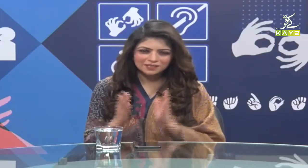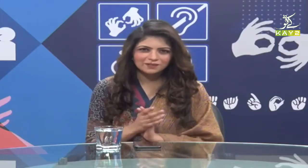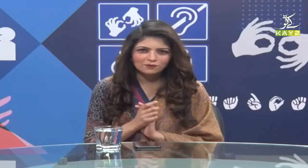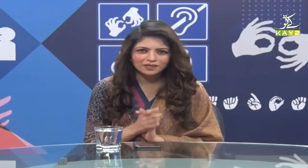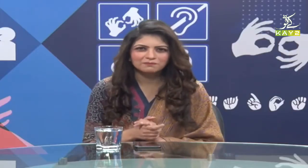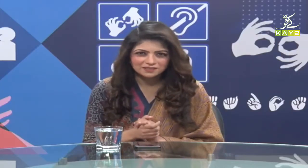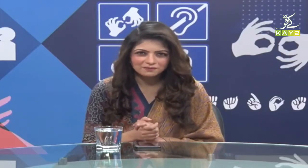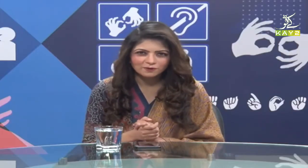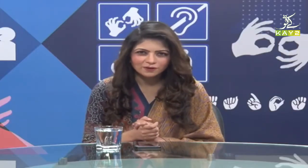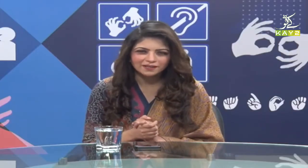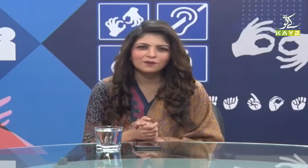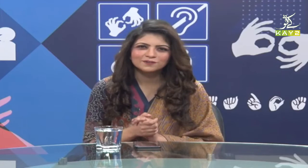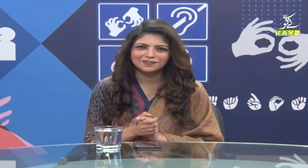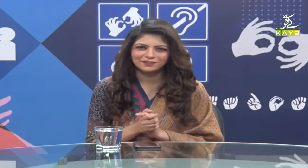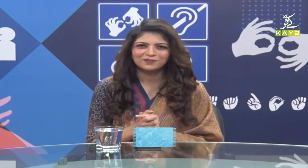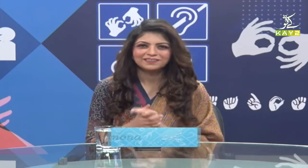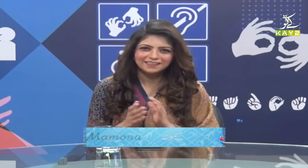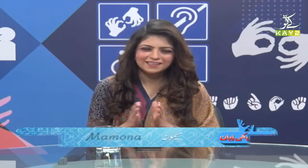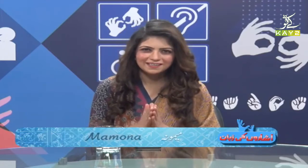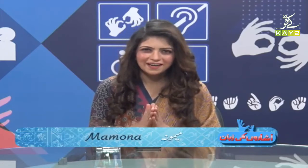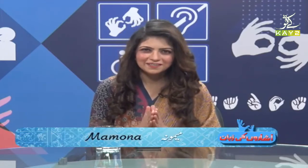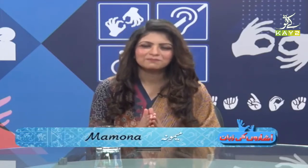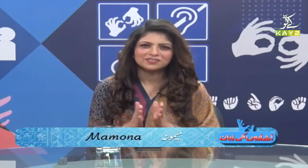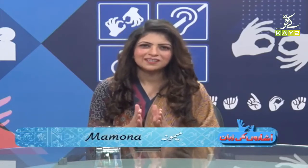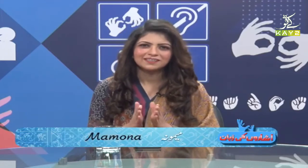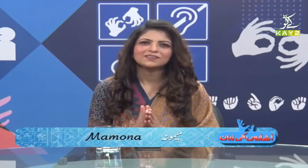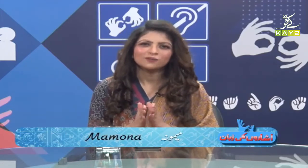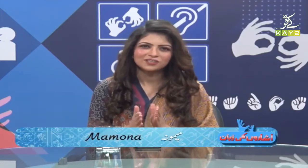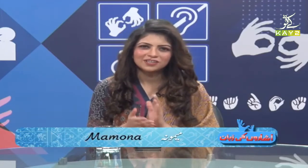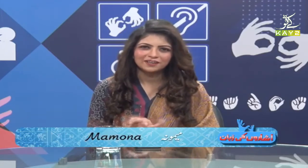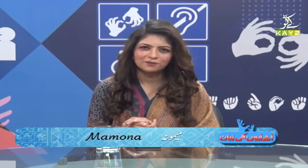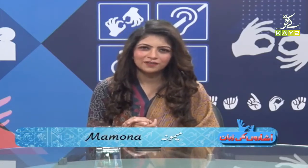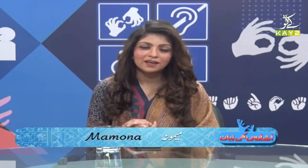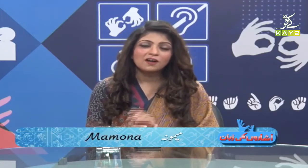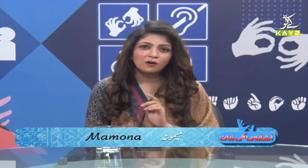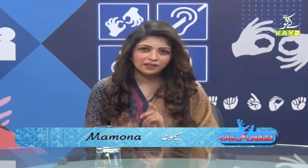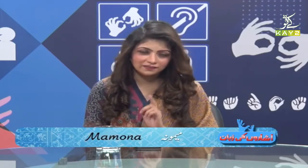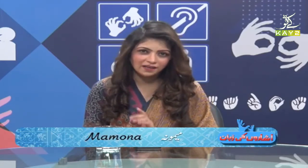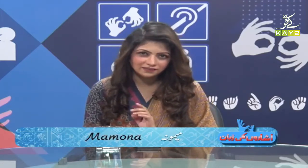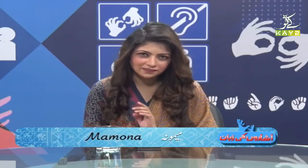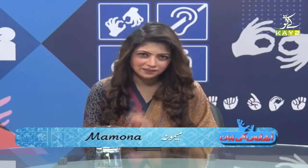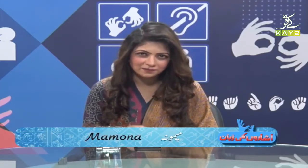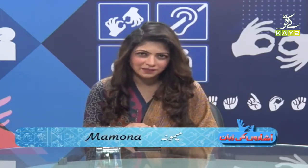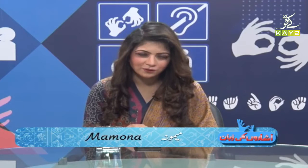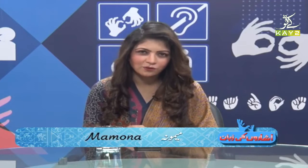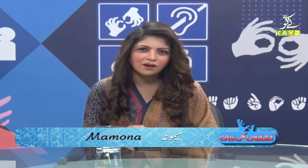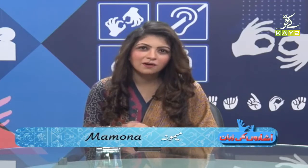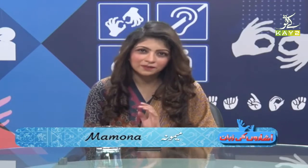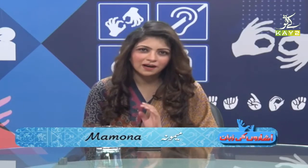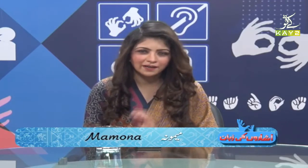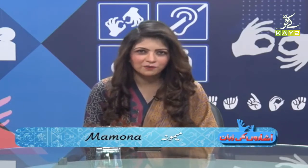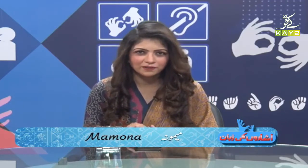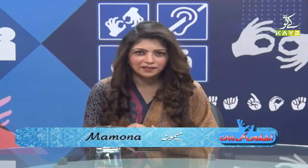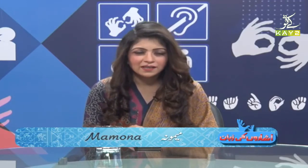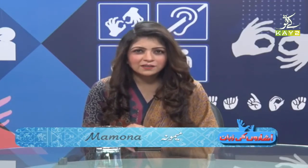सब ठीक होंगे, मज़े में होंगे और सर्दियों की तेज़ लहर से बचने की कोशिश कर रहे होंगे और एहतियाती तदबीर को